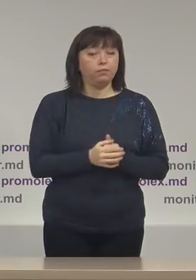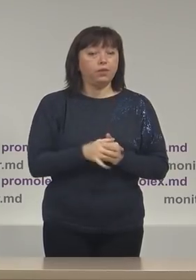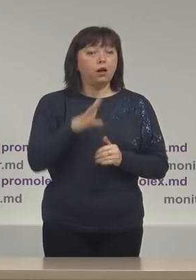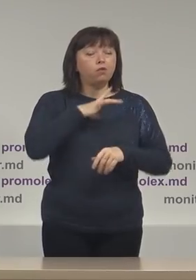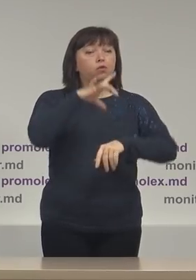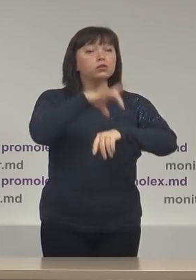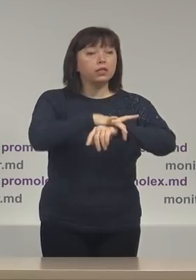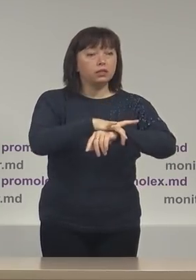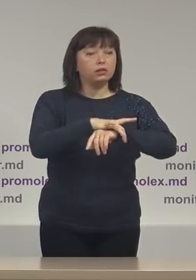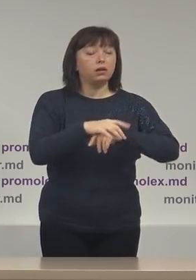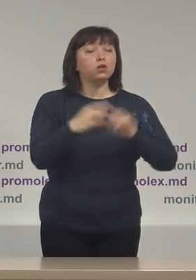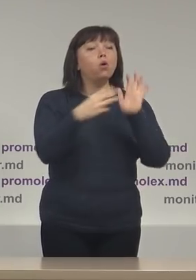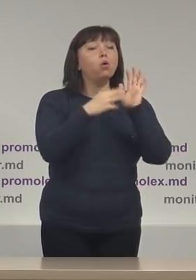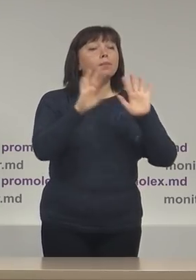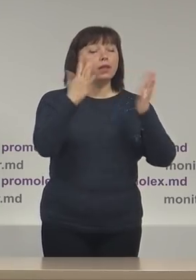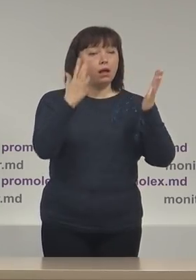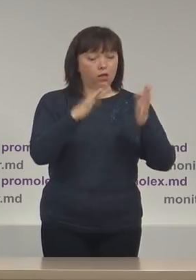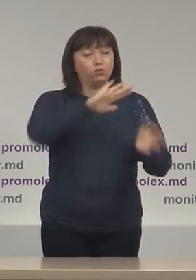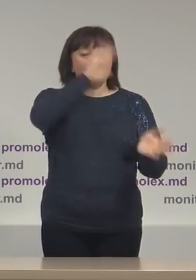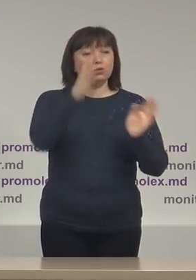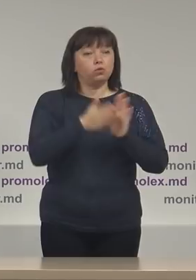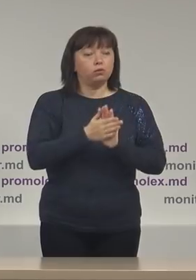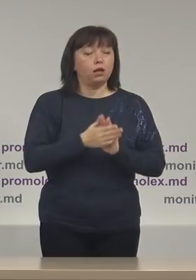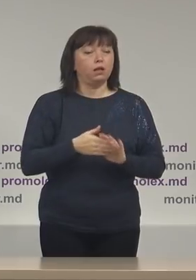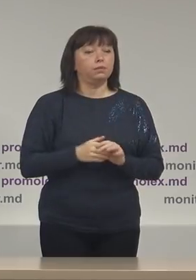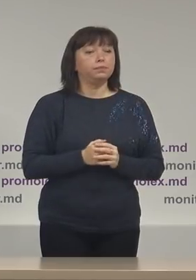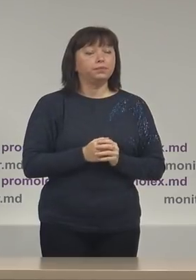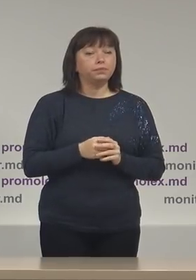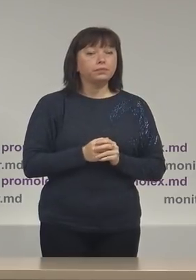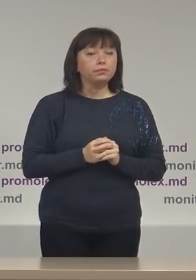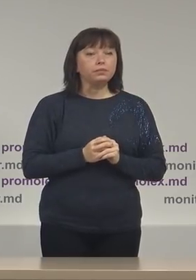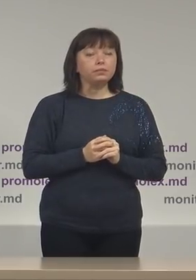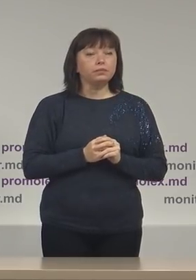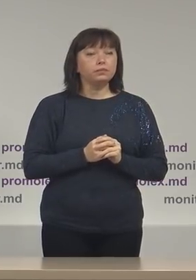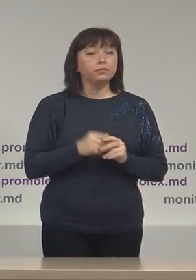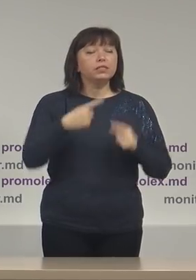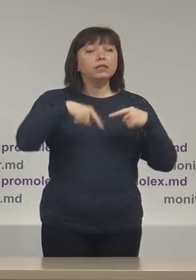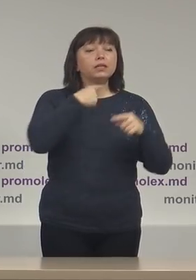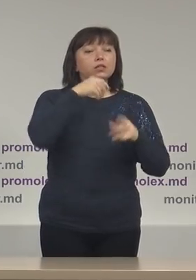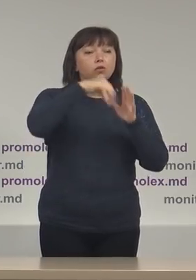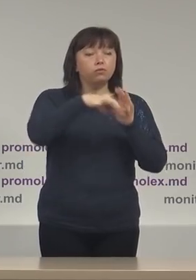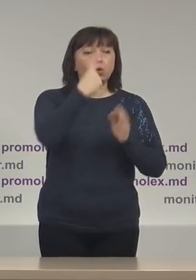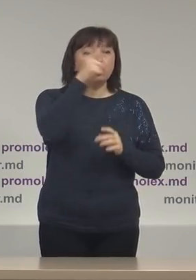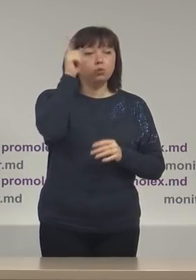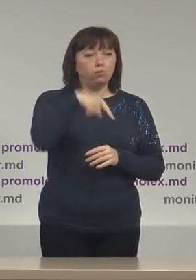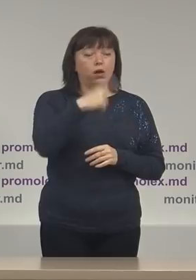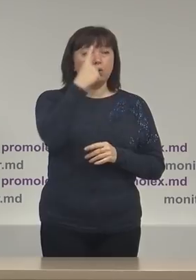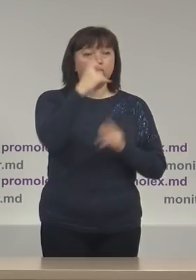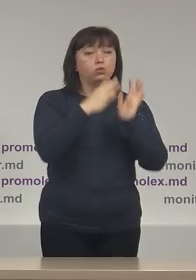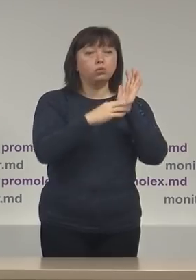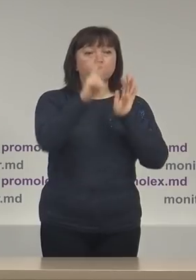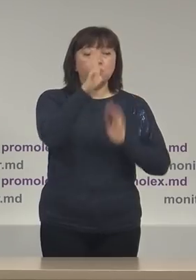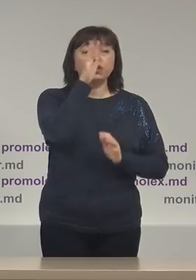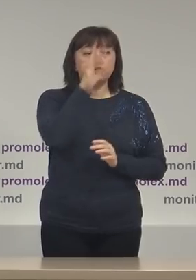Atestate de către observatori 8 cazuri în total, la următoarele secții de votare, secția de votare